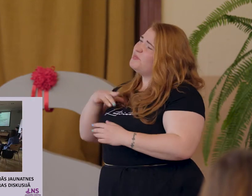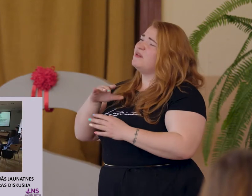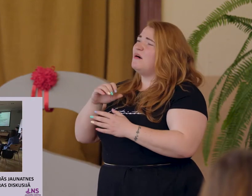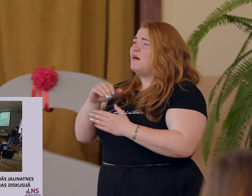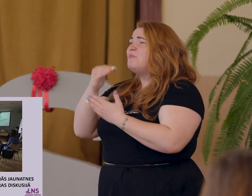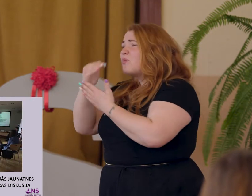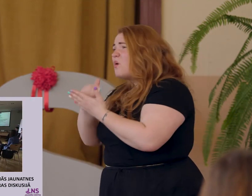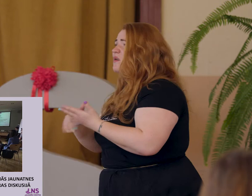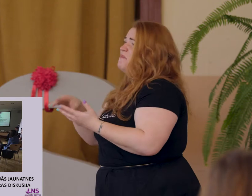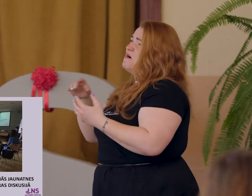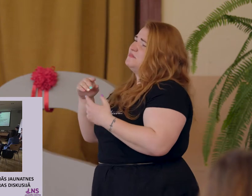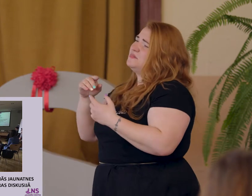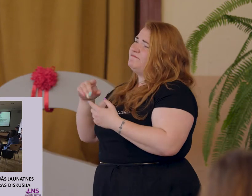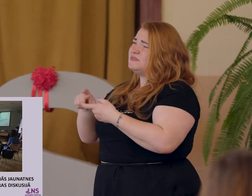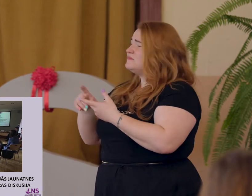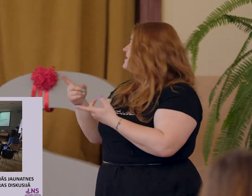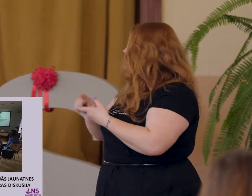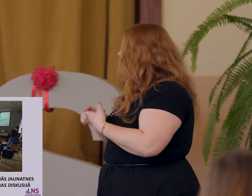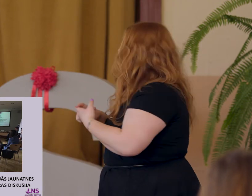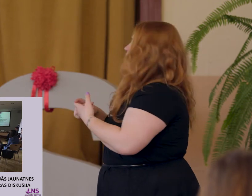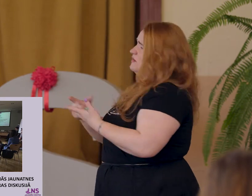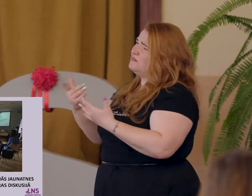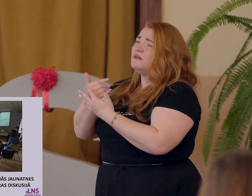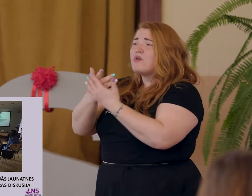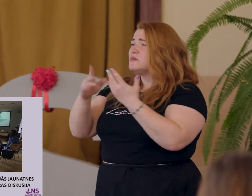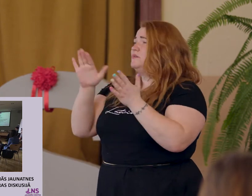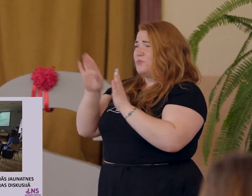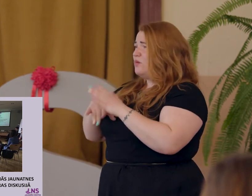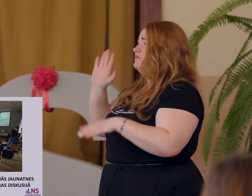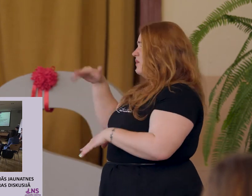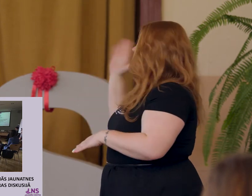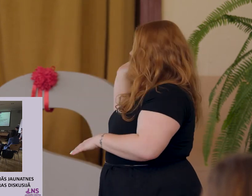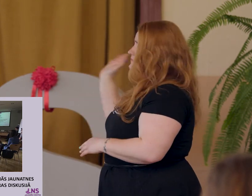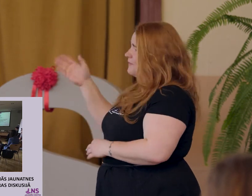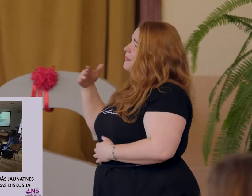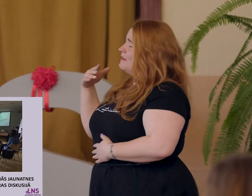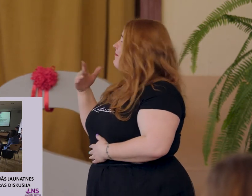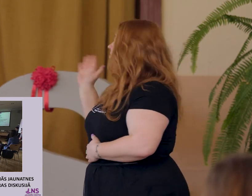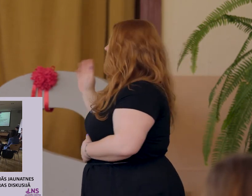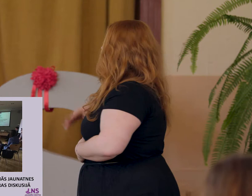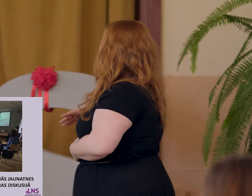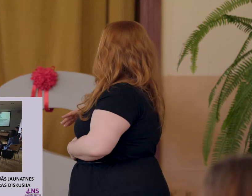Un arī, protams, mēs arī iesaistījām jaunatnes starptautiskā projektu aģentūrā visi